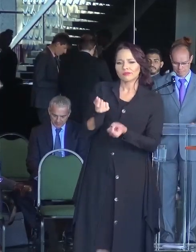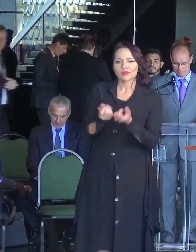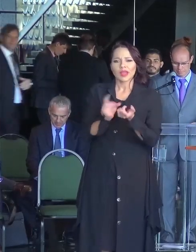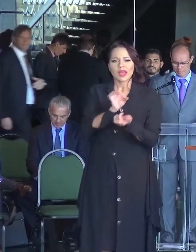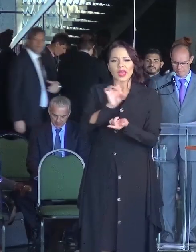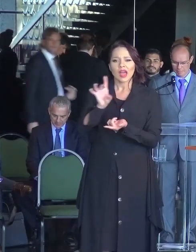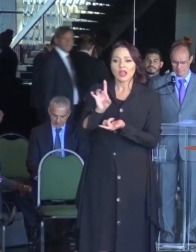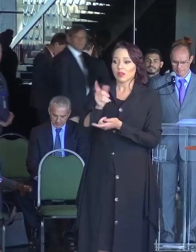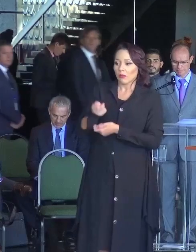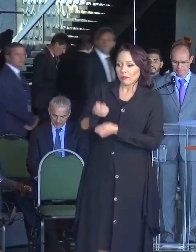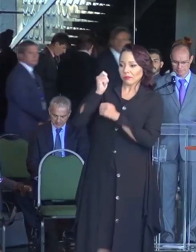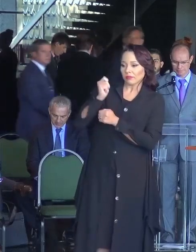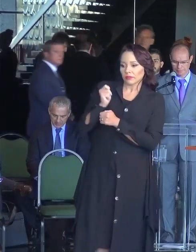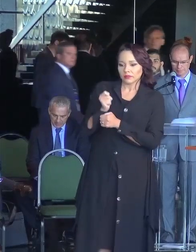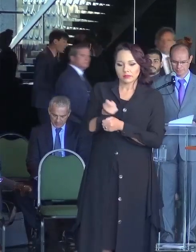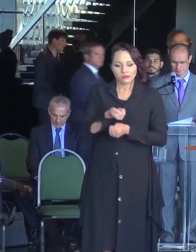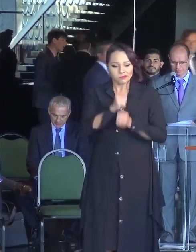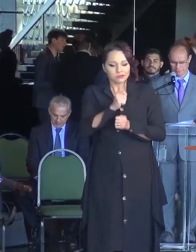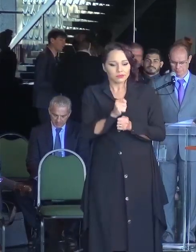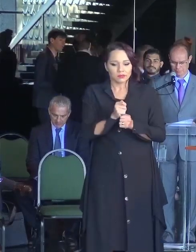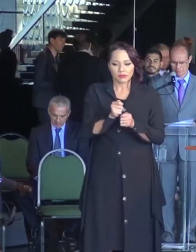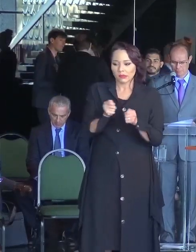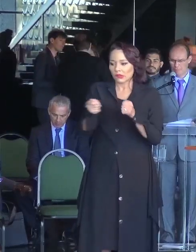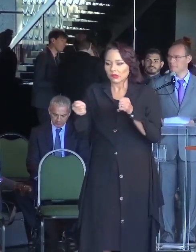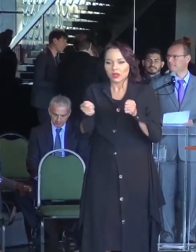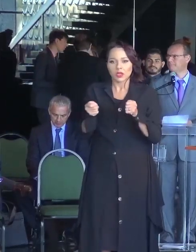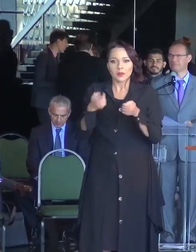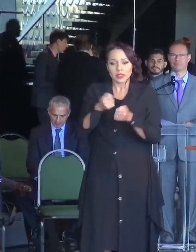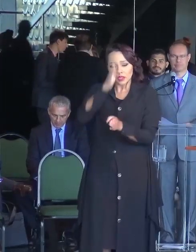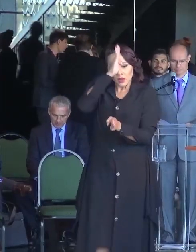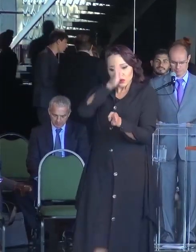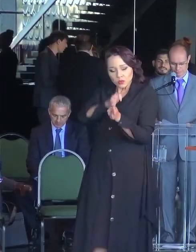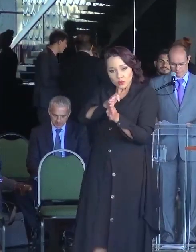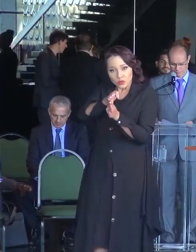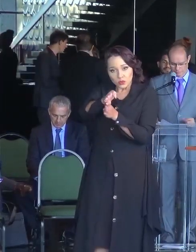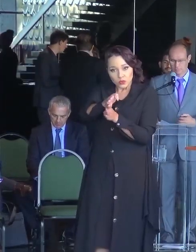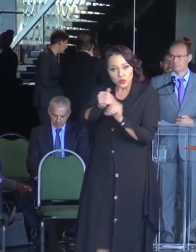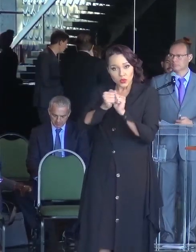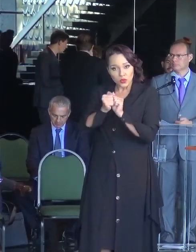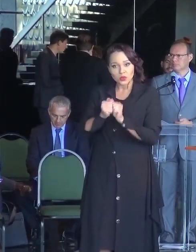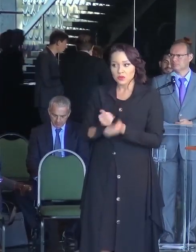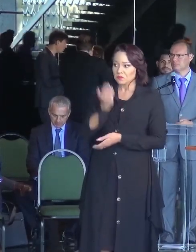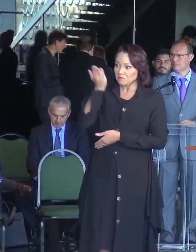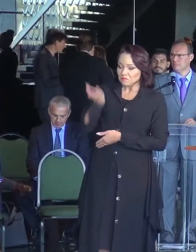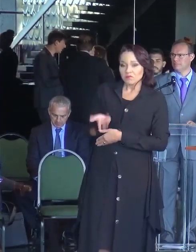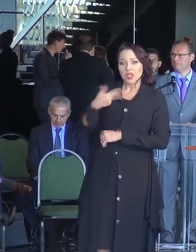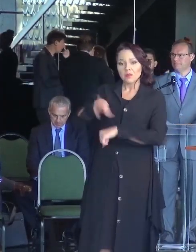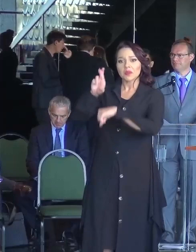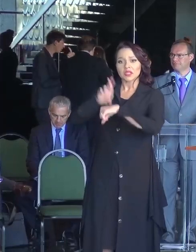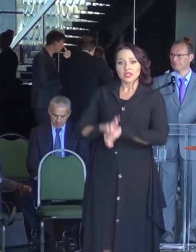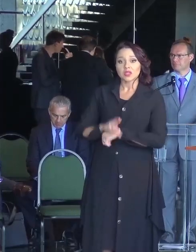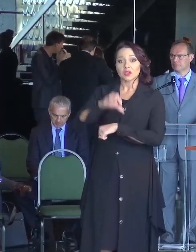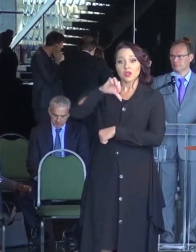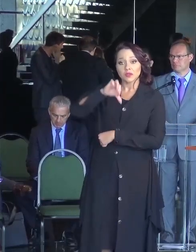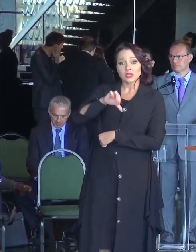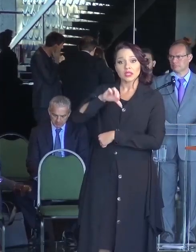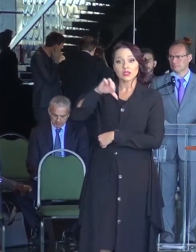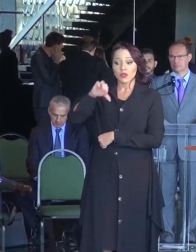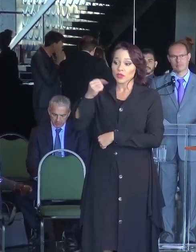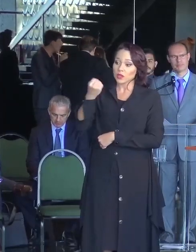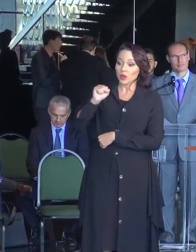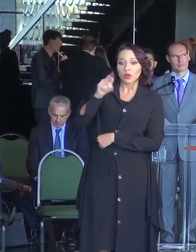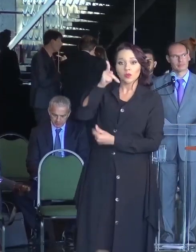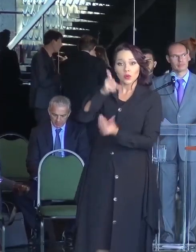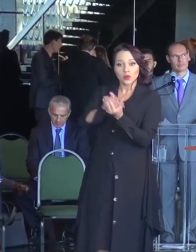cada pescador puxa para um lado. Vamos rumar juntos. O senhor aqui representa 998 PROCONs